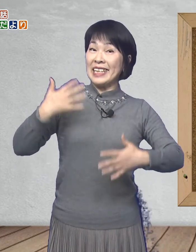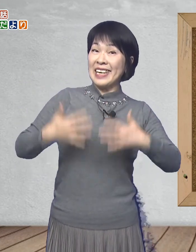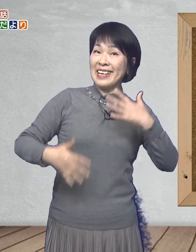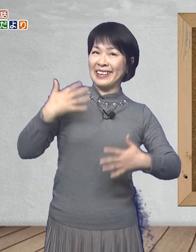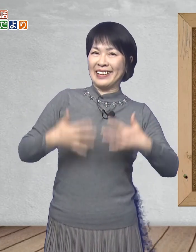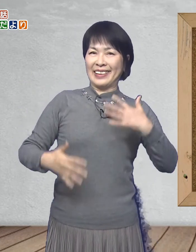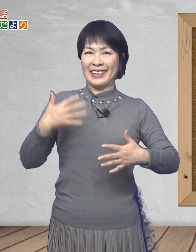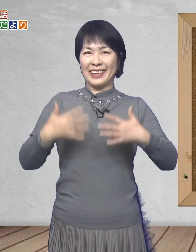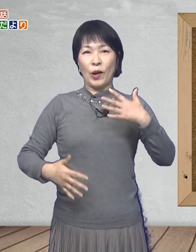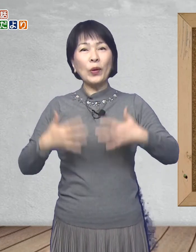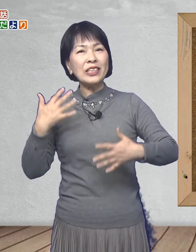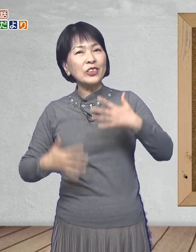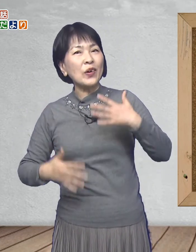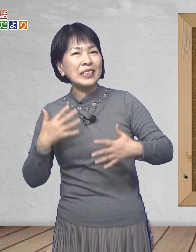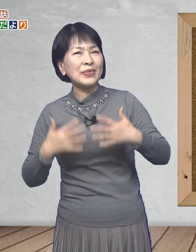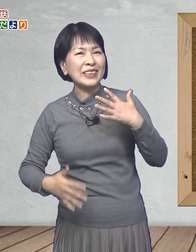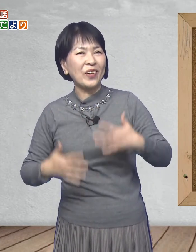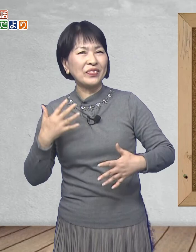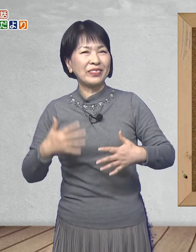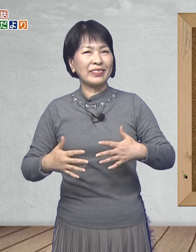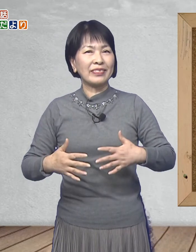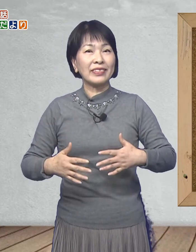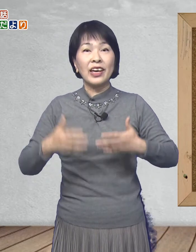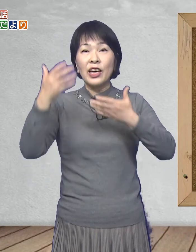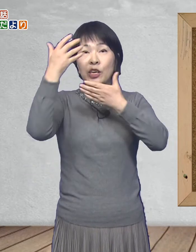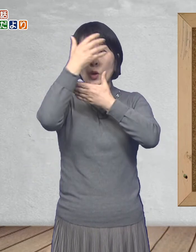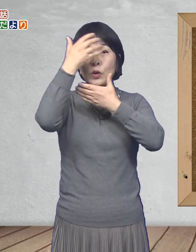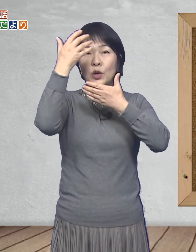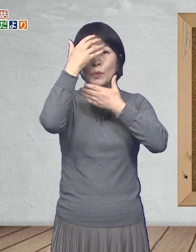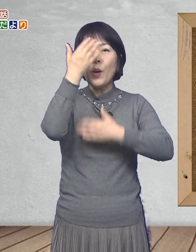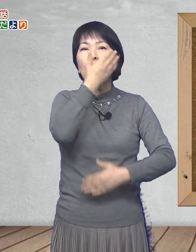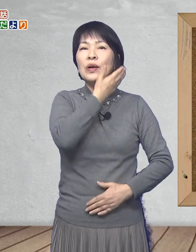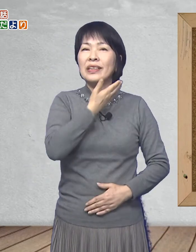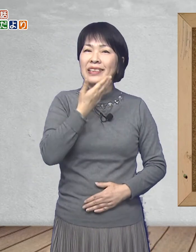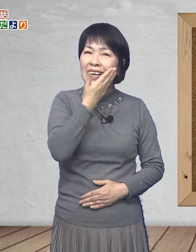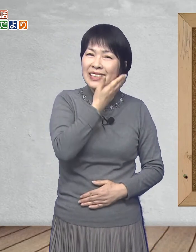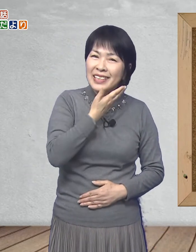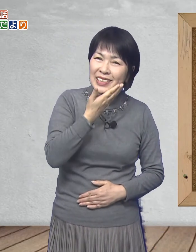い、大きく動かしましょう。表情も大事ですよ。